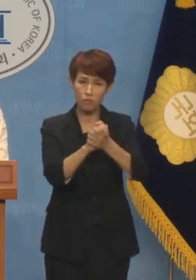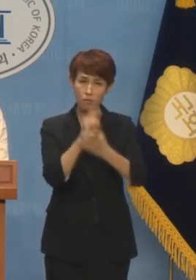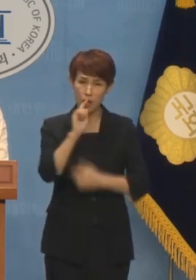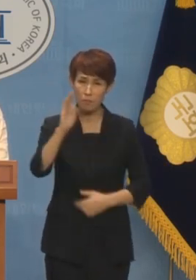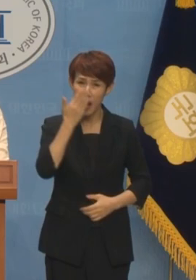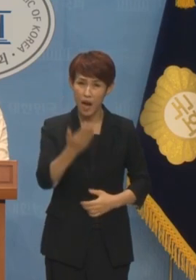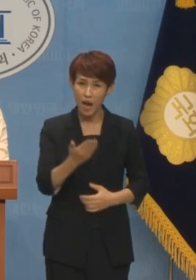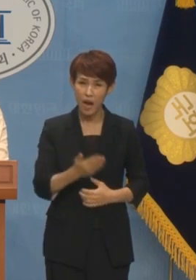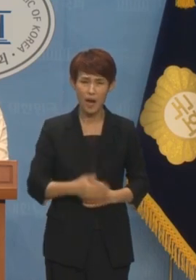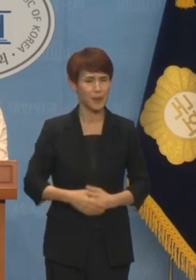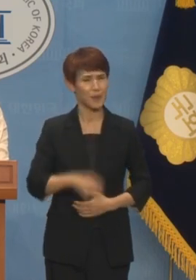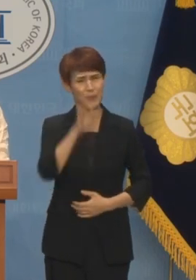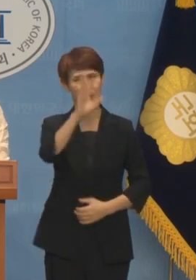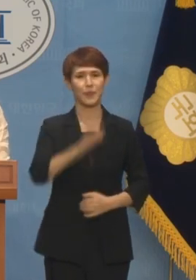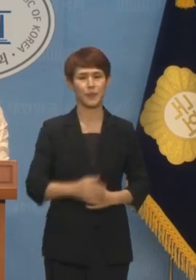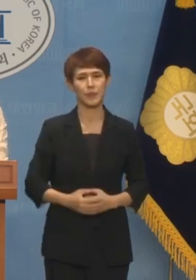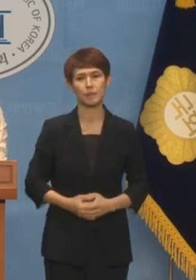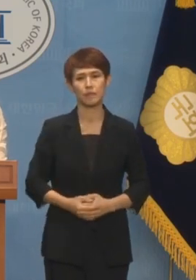할 수 있겠습니까?